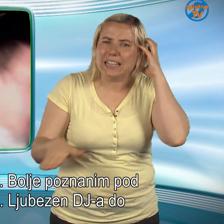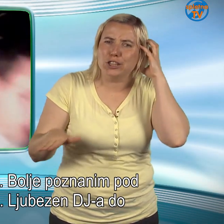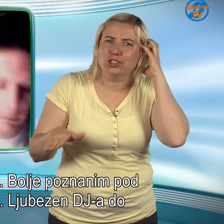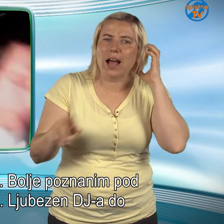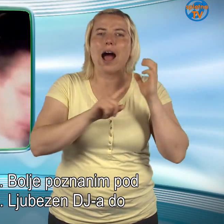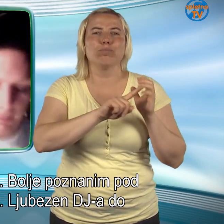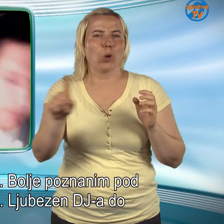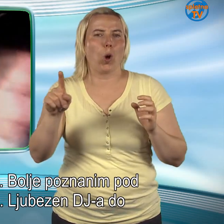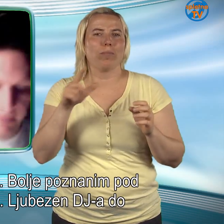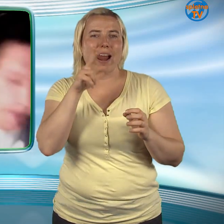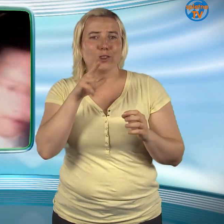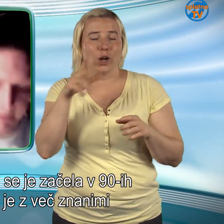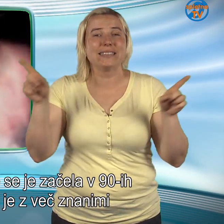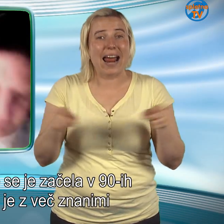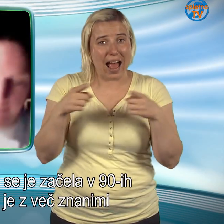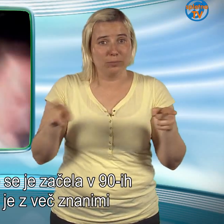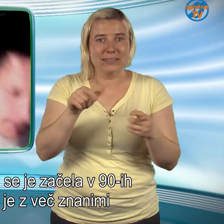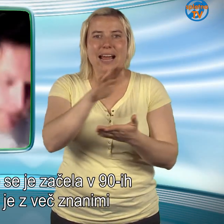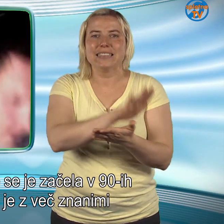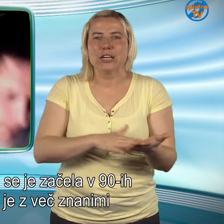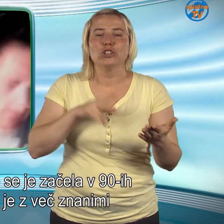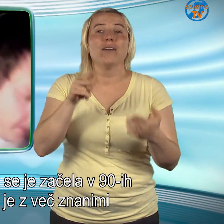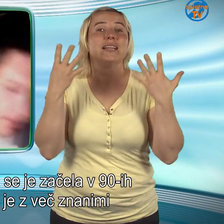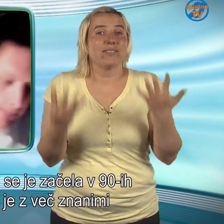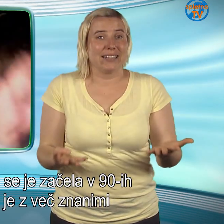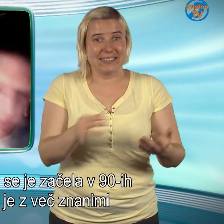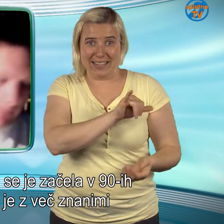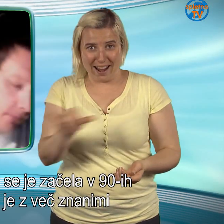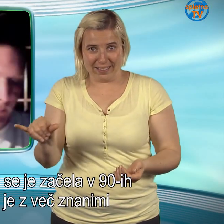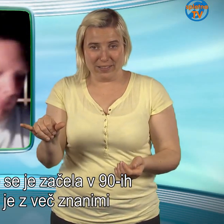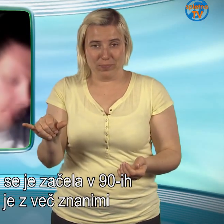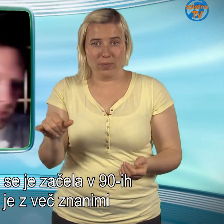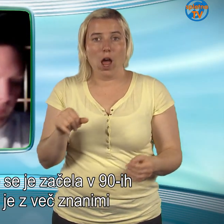Ljubezen DJ-ja do elektronske glasbe se je začela v 90. letih.